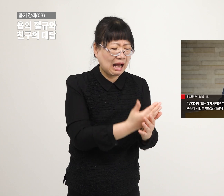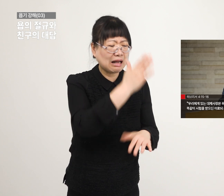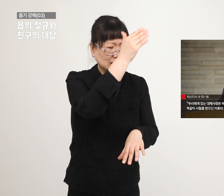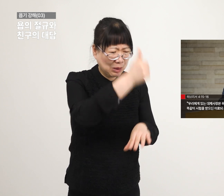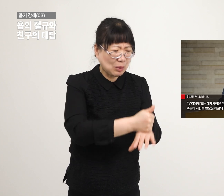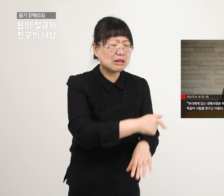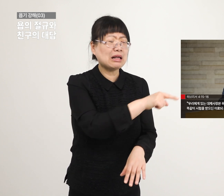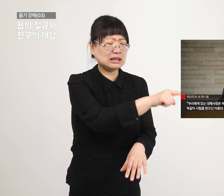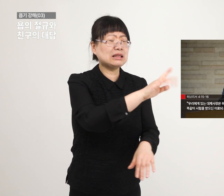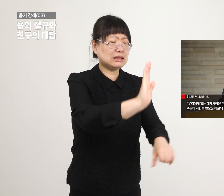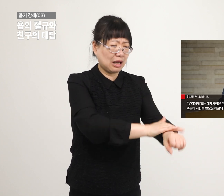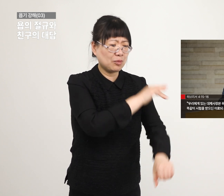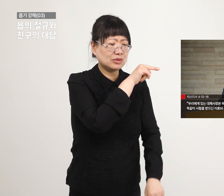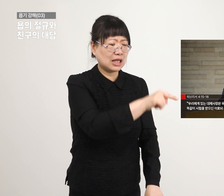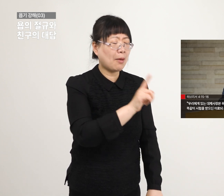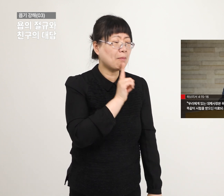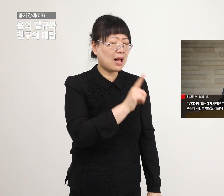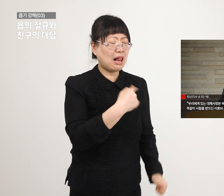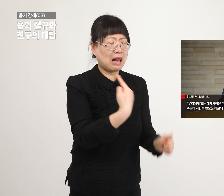분이 아니에요.